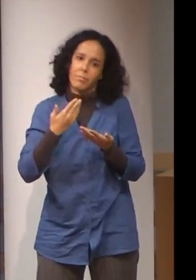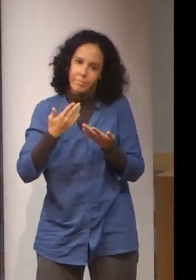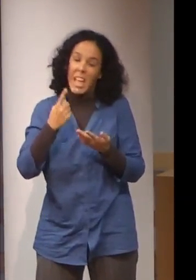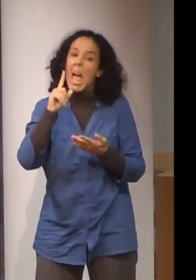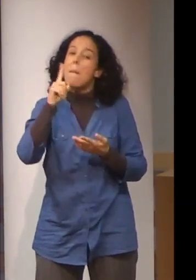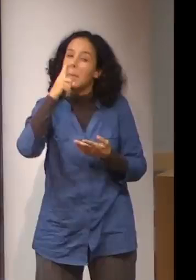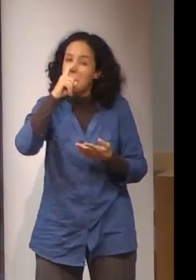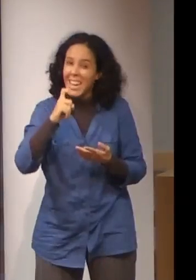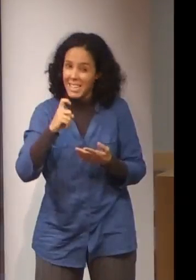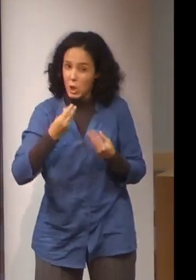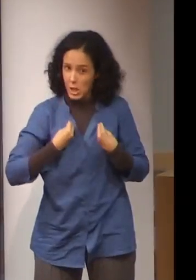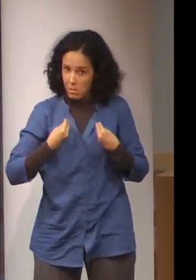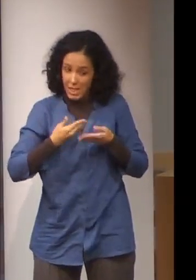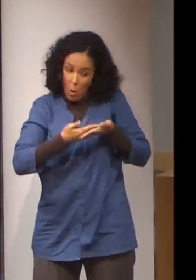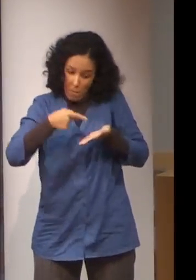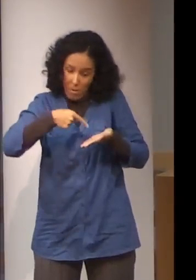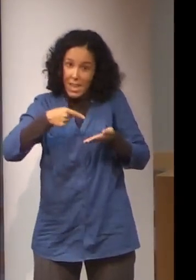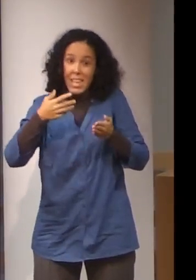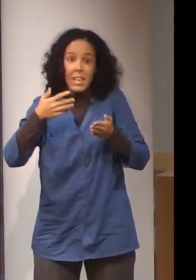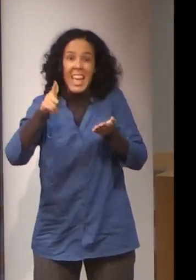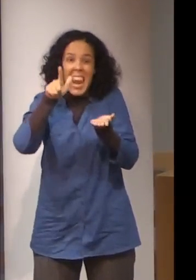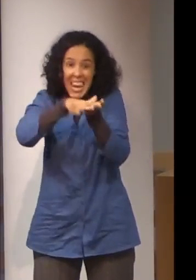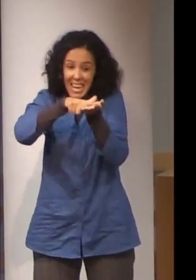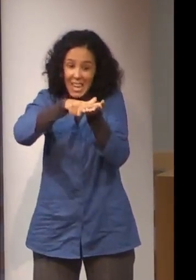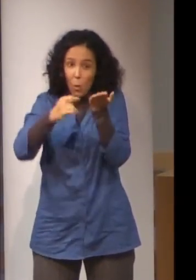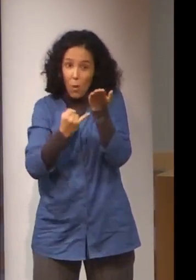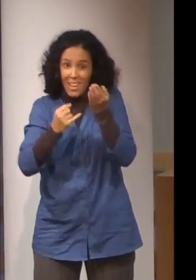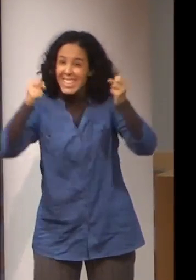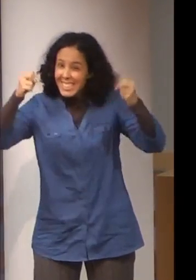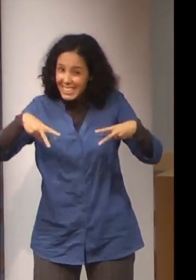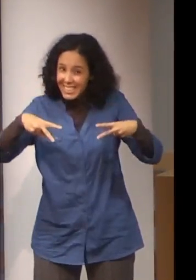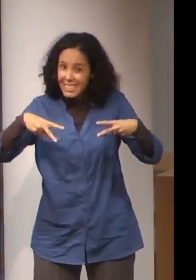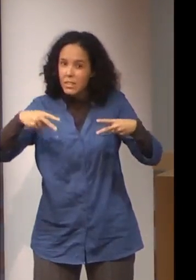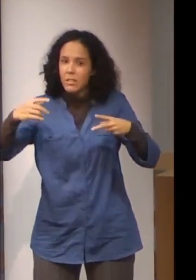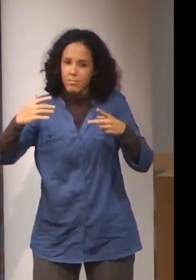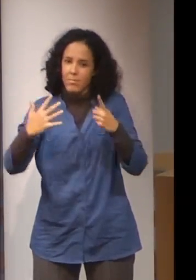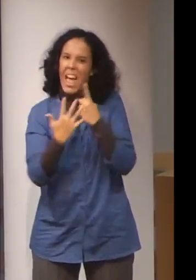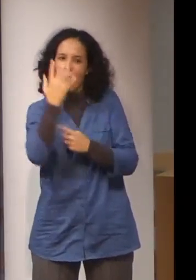etc. El primer año de vida de un bebé,